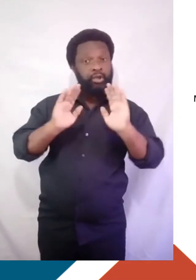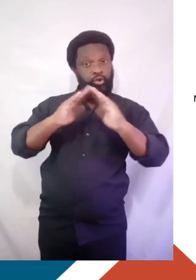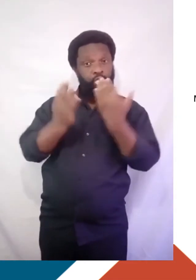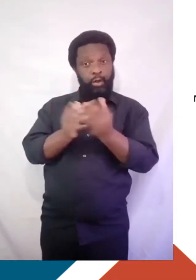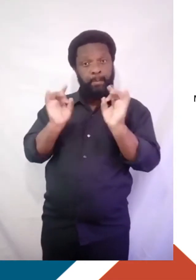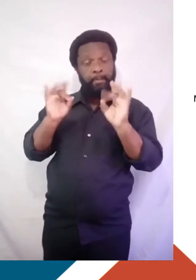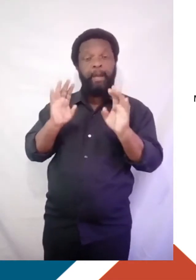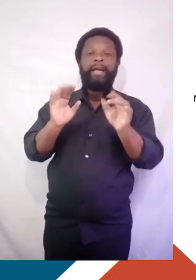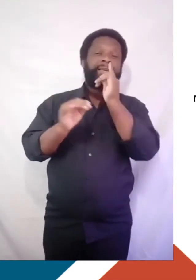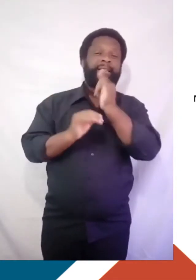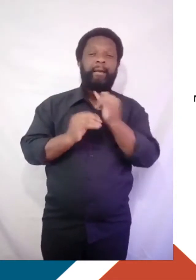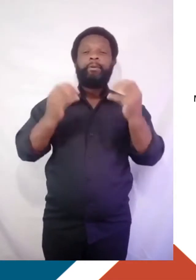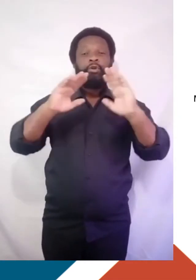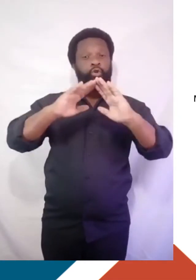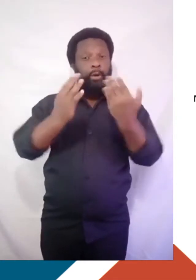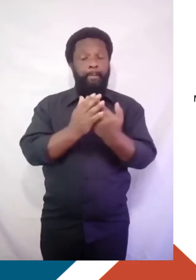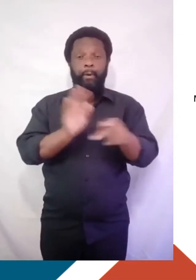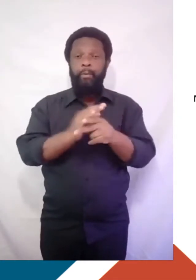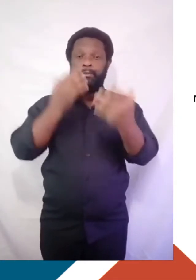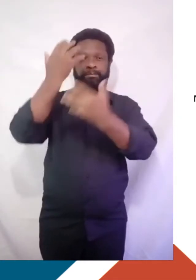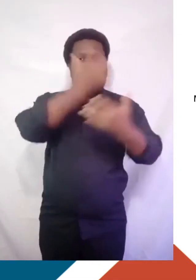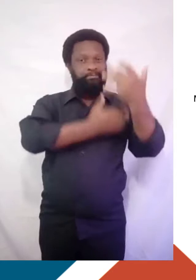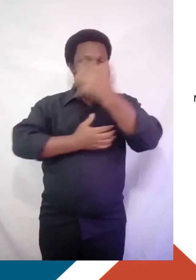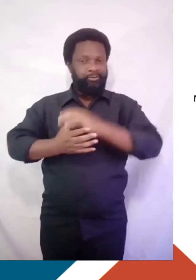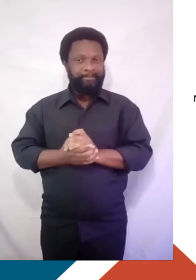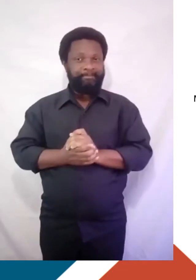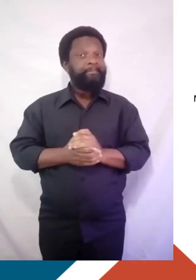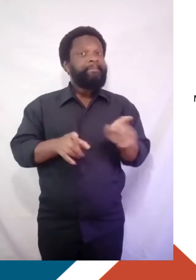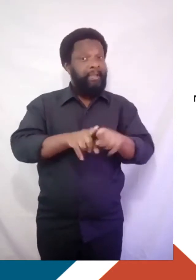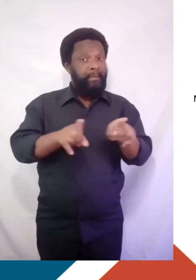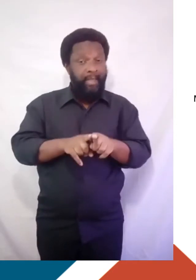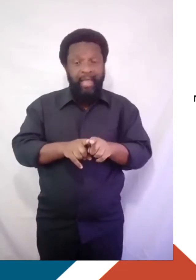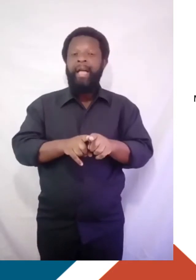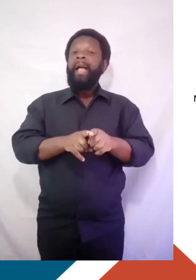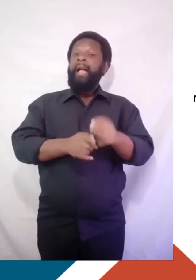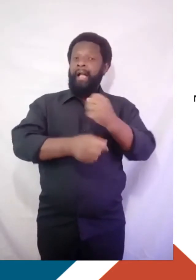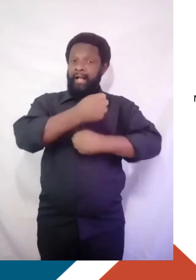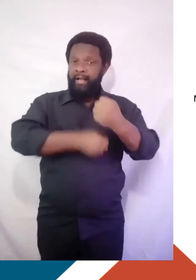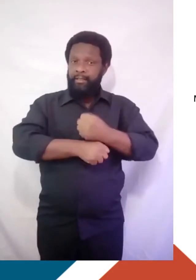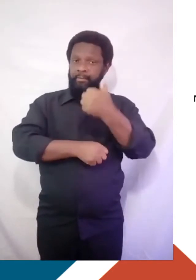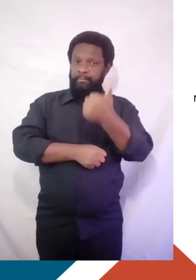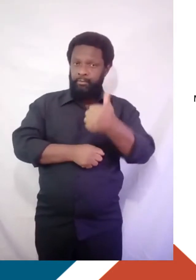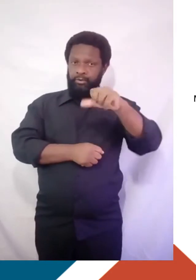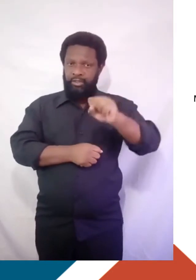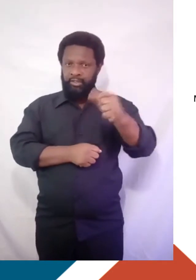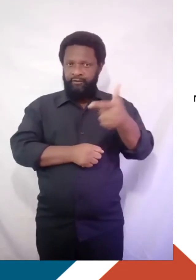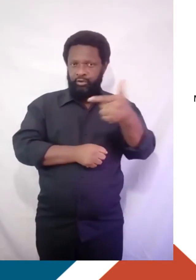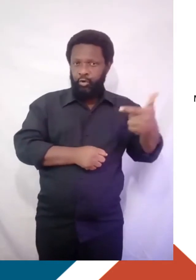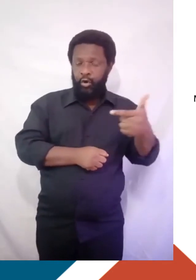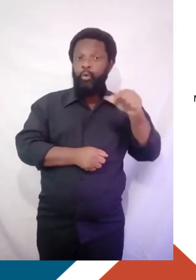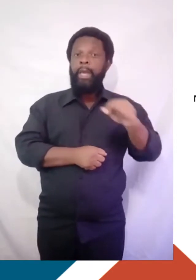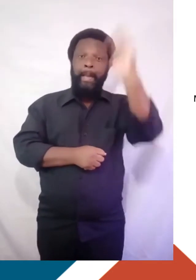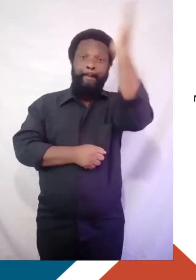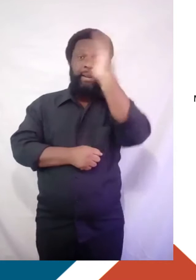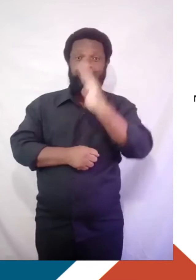institutos especializados tais como o Conservatório de Música. Ainda em 1822, a independência do Brasil